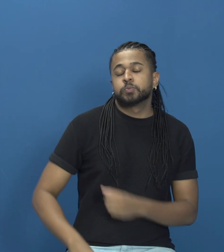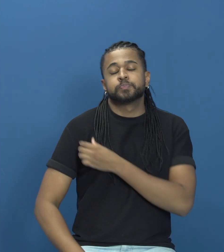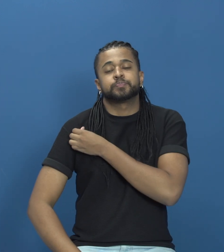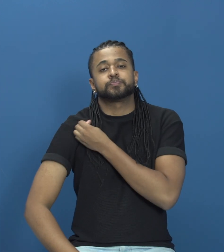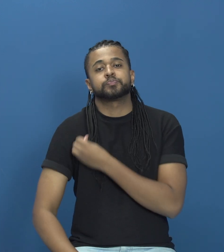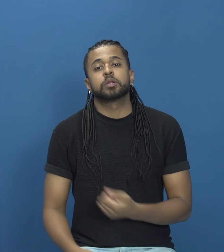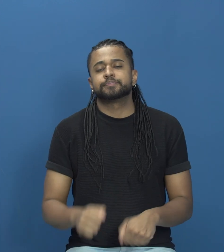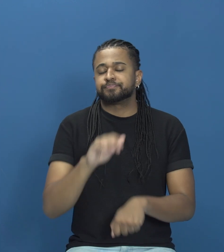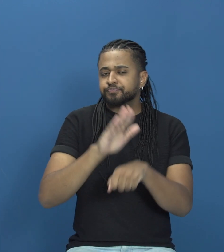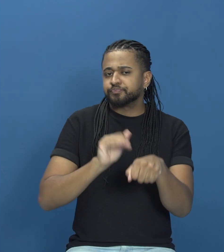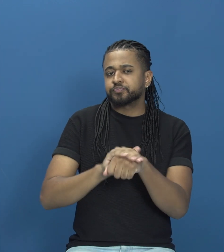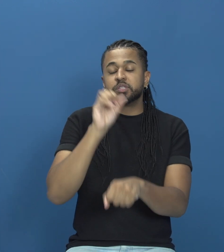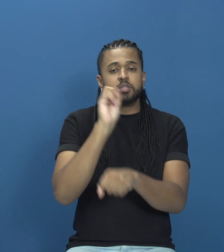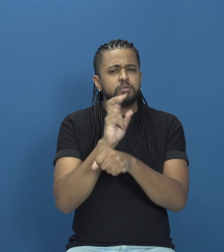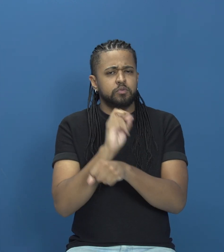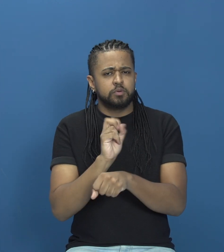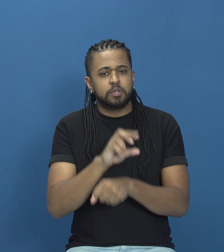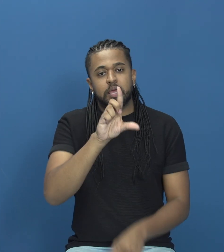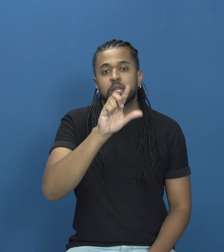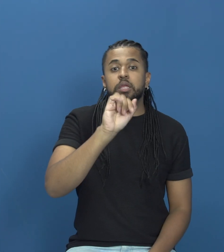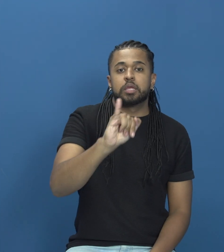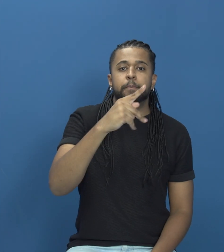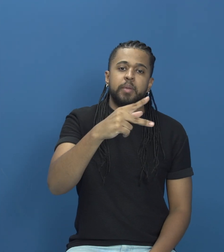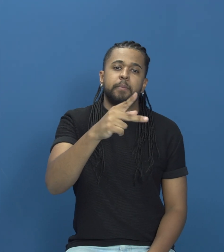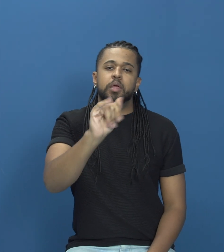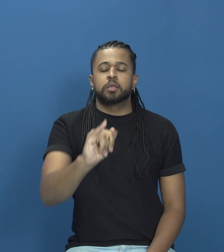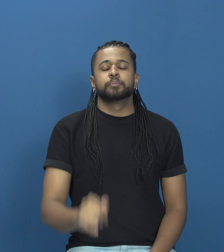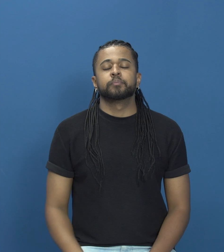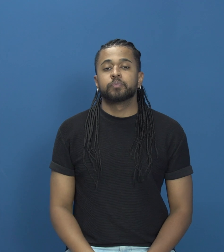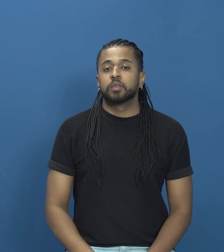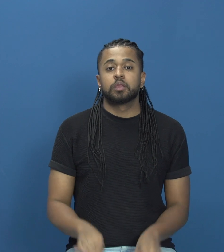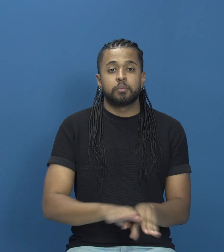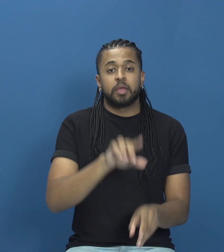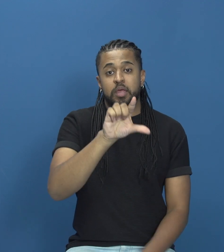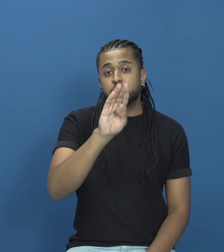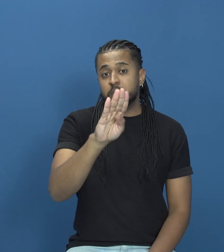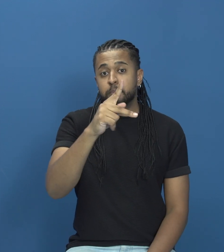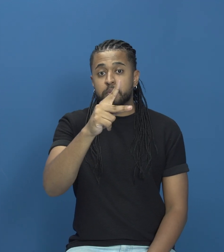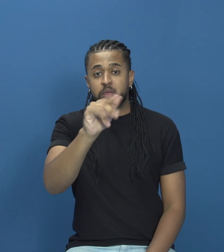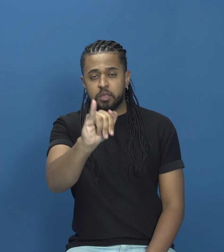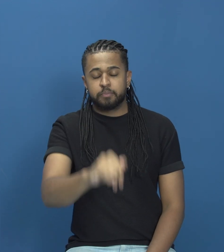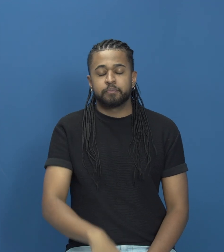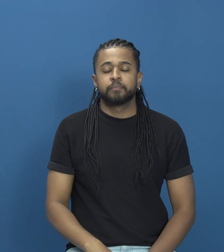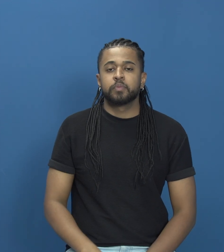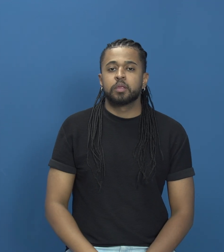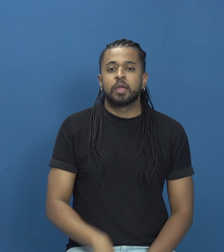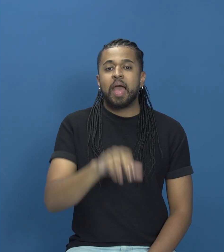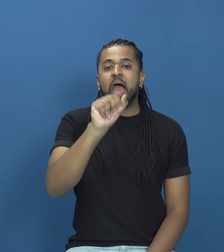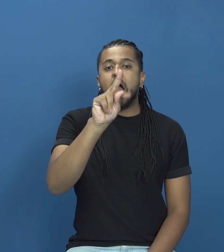candidatas, convocados nas vagas LIPPI e LBPPI, que